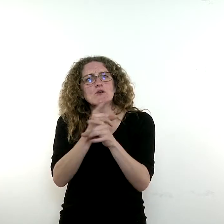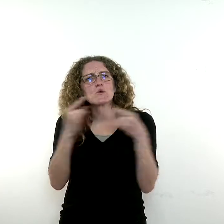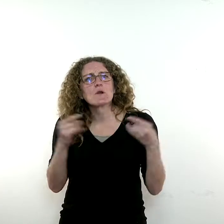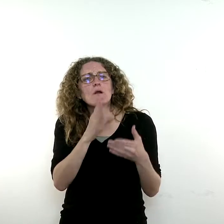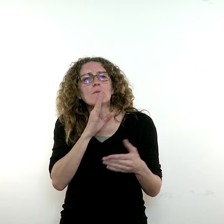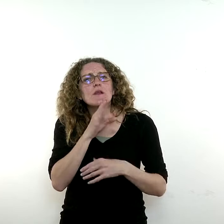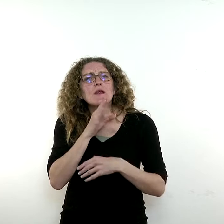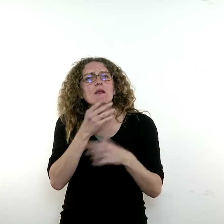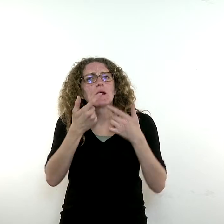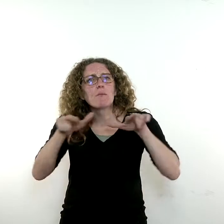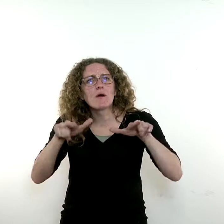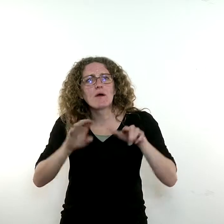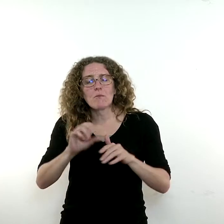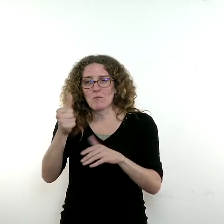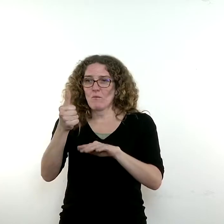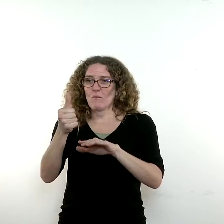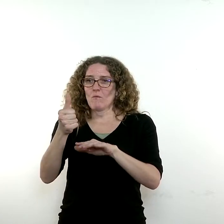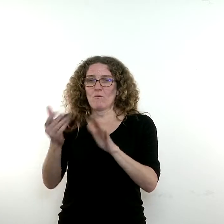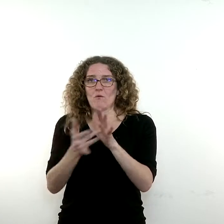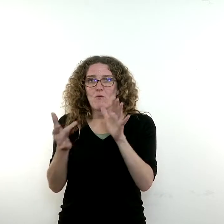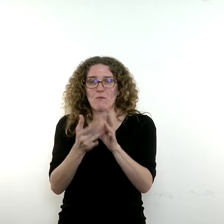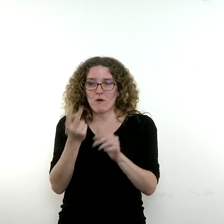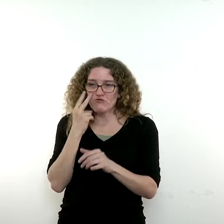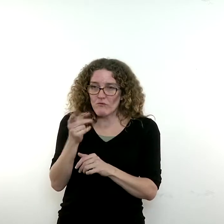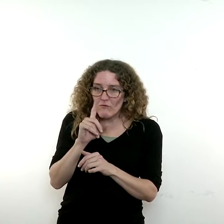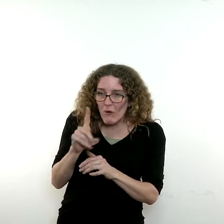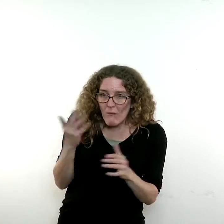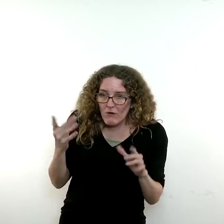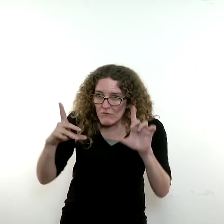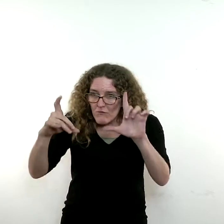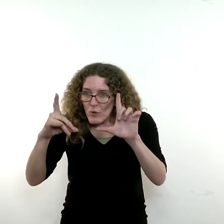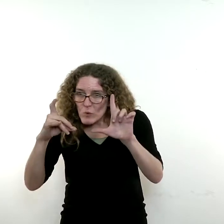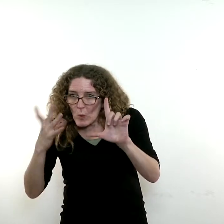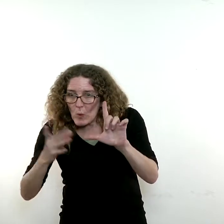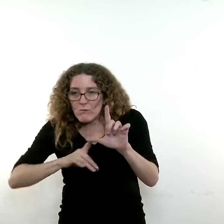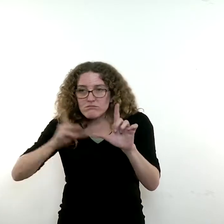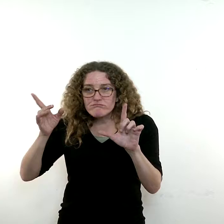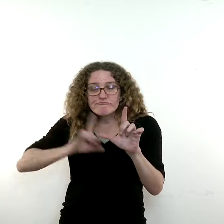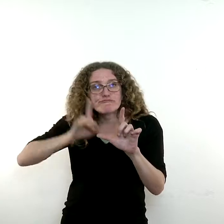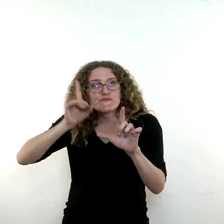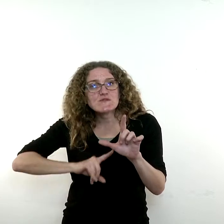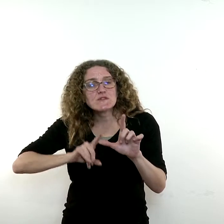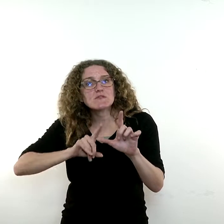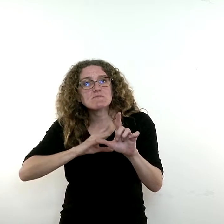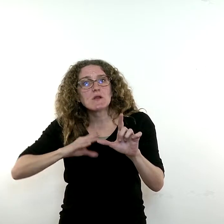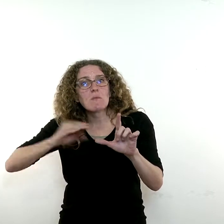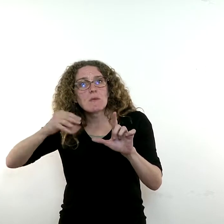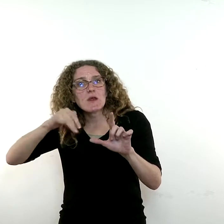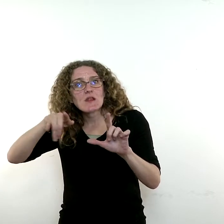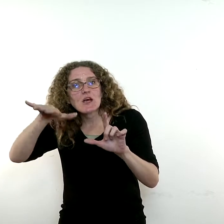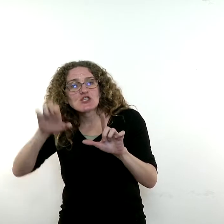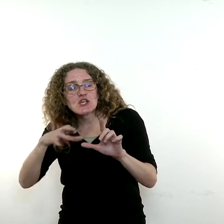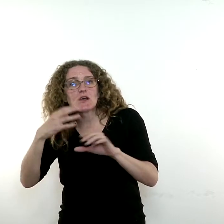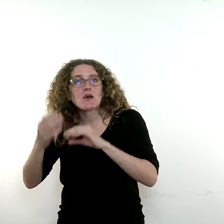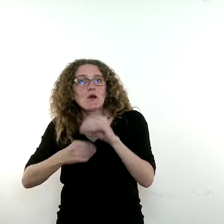première page du Midi Libre, j'ai pas vu une belle photo de Safi Ndiaye ou Romane Ménager, les deux brillantes joueuses